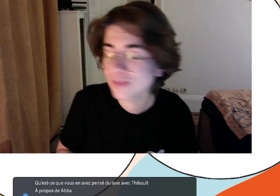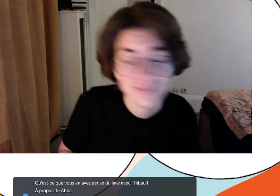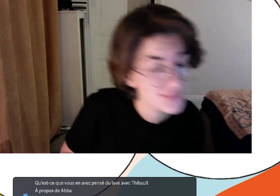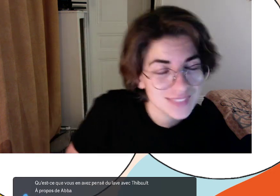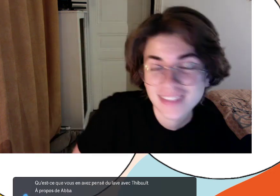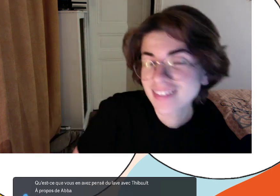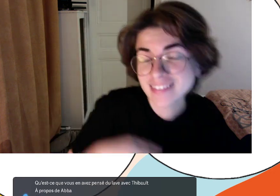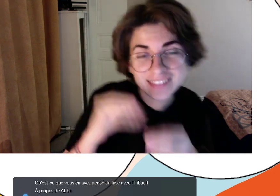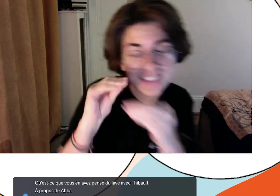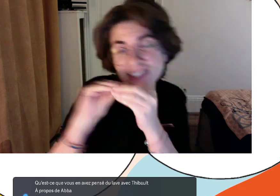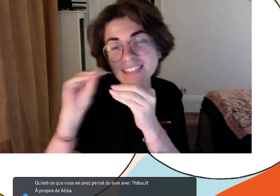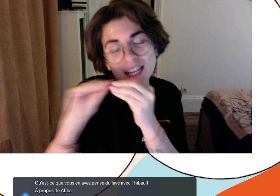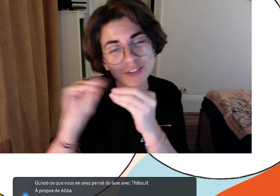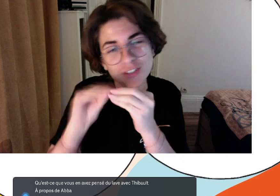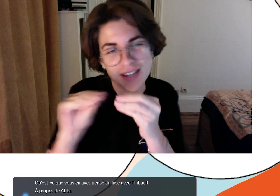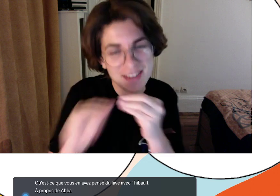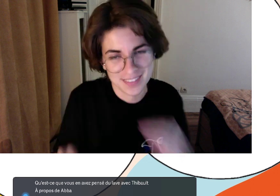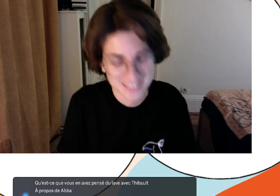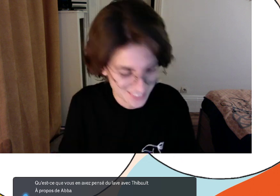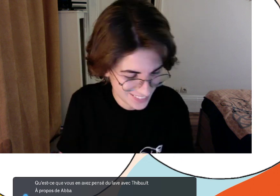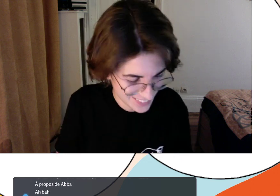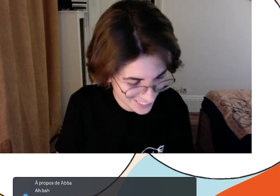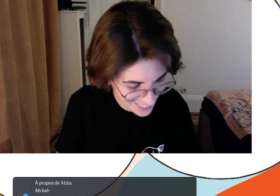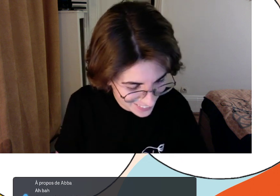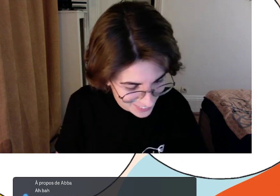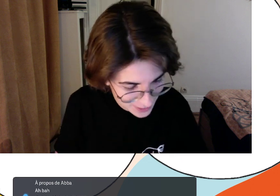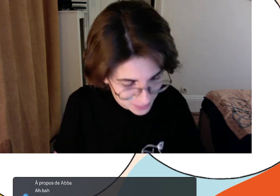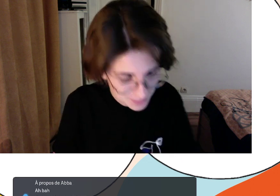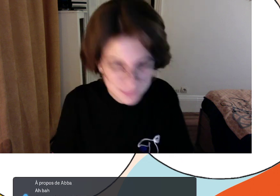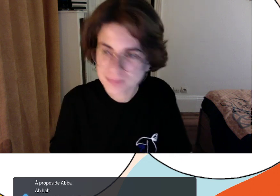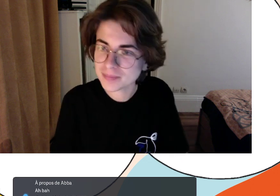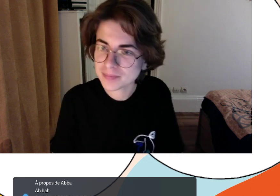te. T'es exagéré, hein.